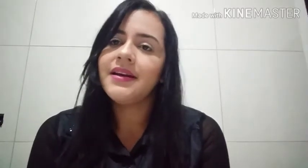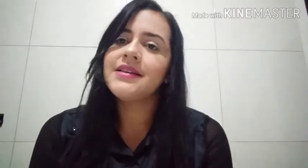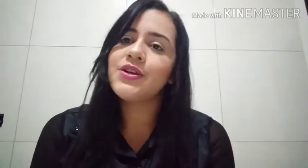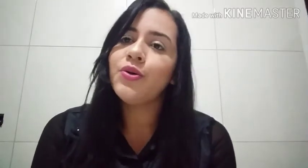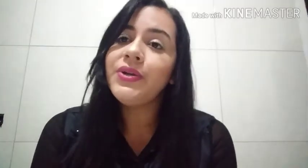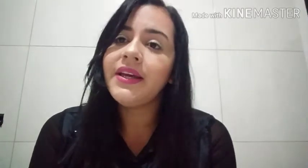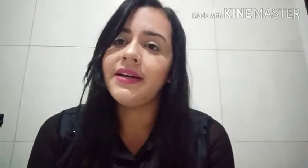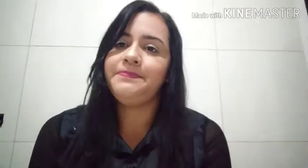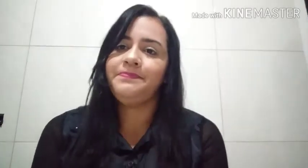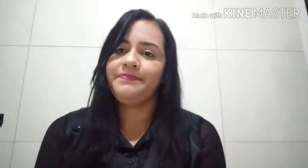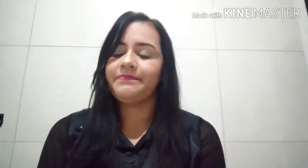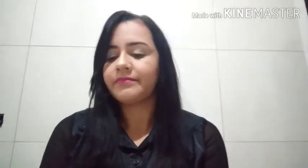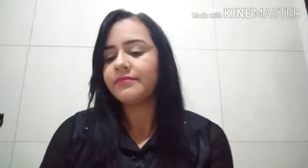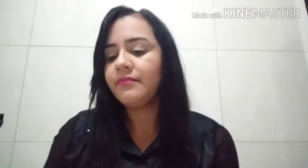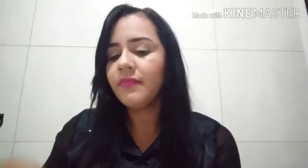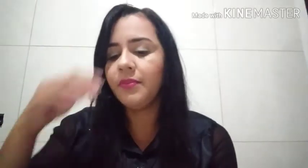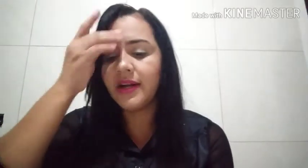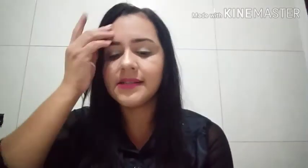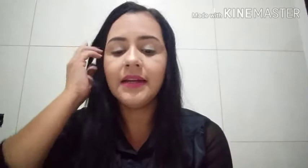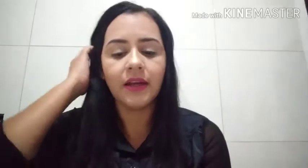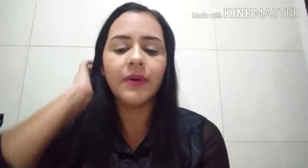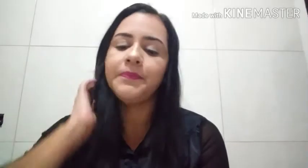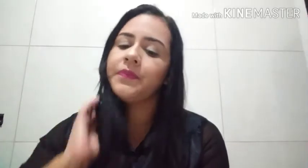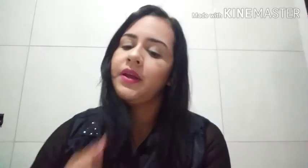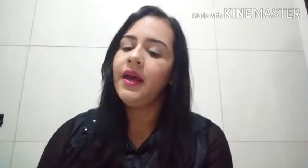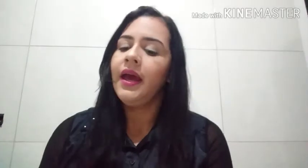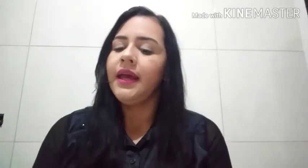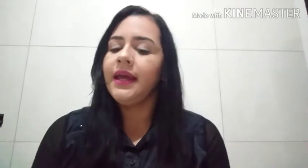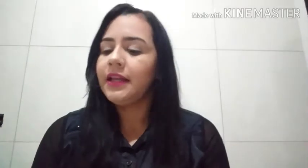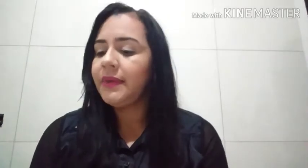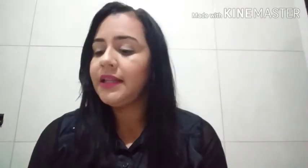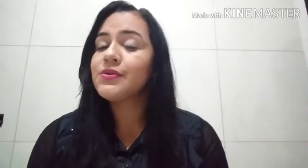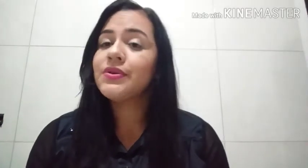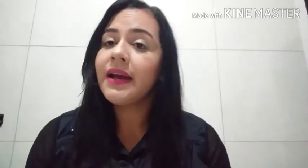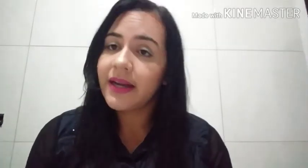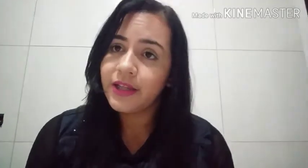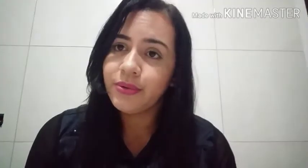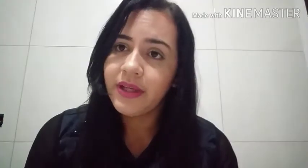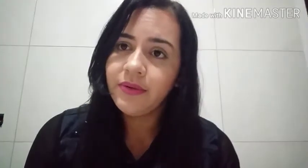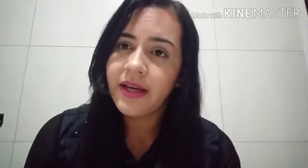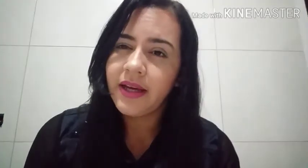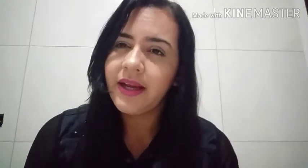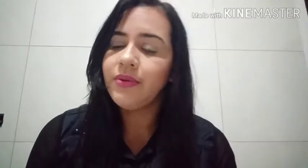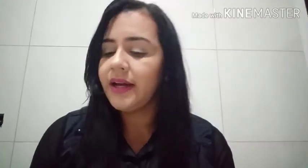se comunica por essa língua. E também temos o decreto, né? O decreto